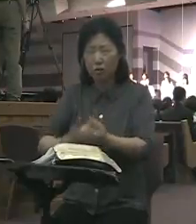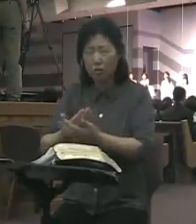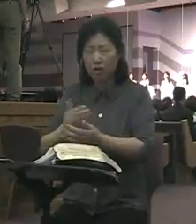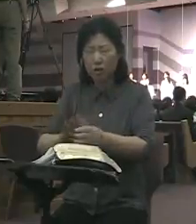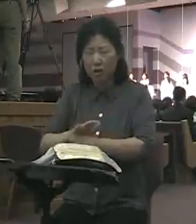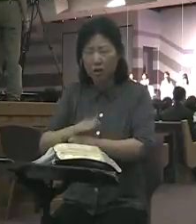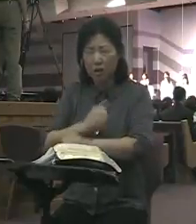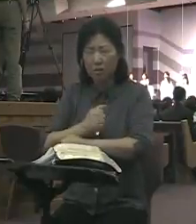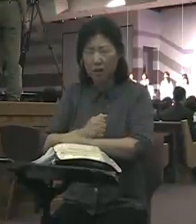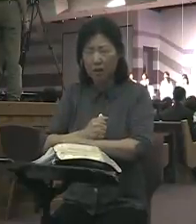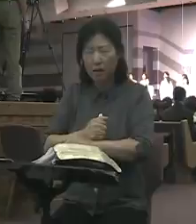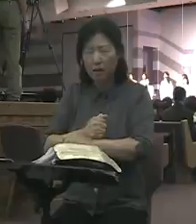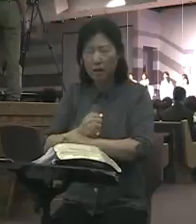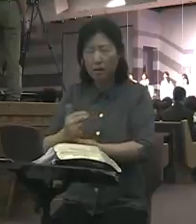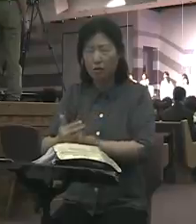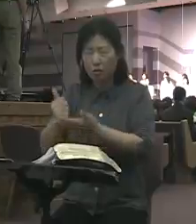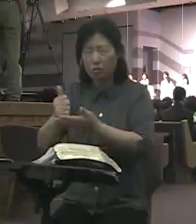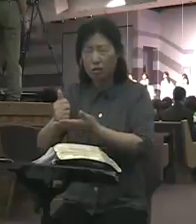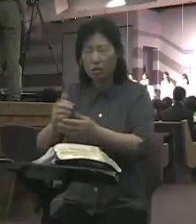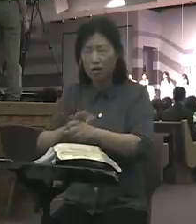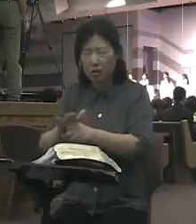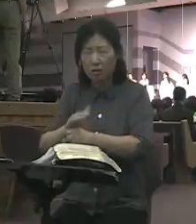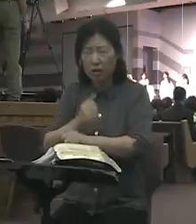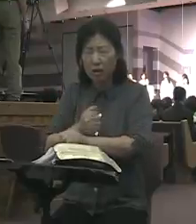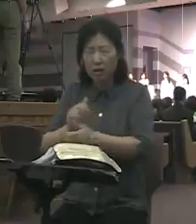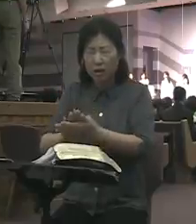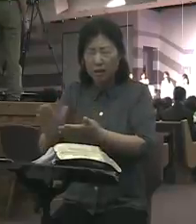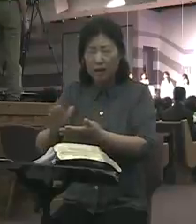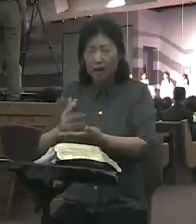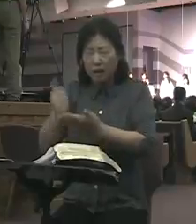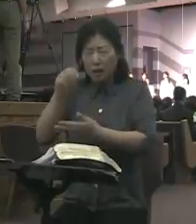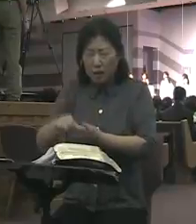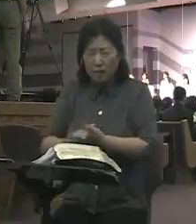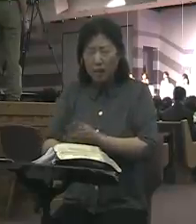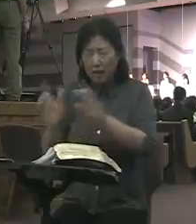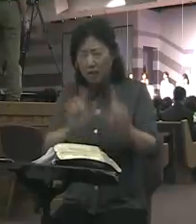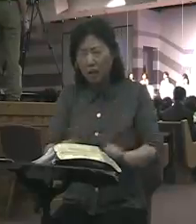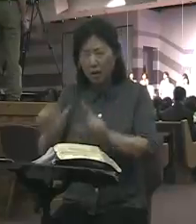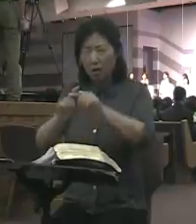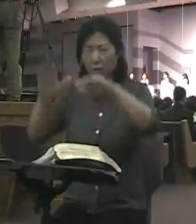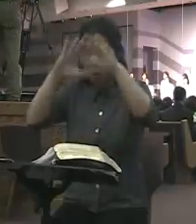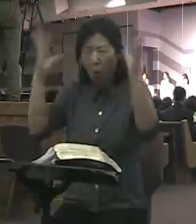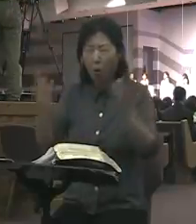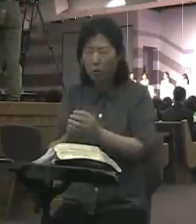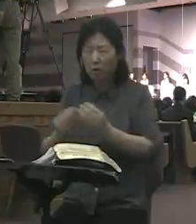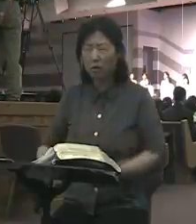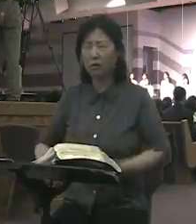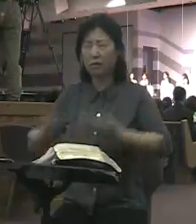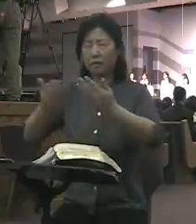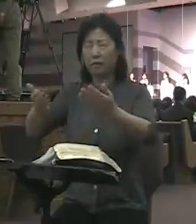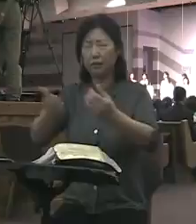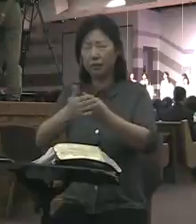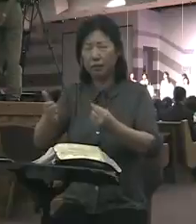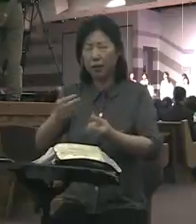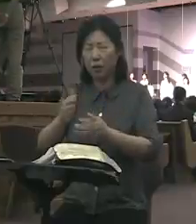주님. 우리를 먼저 사랑하신 주님 앞에 우리의 삶을 이제 몽땅 드리오며 오늘도 주님의 손길,